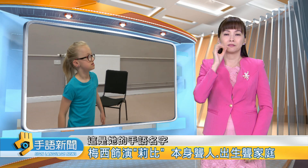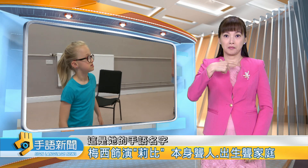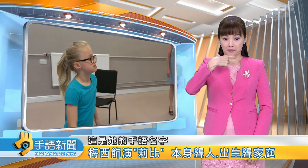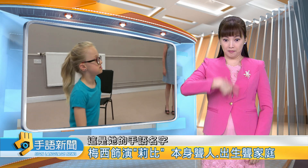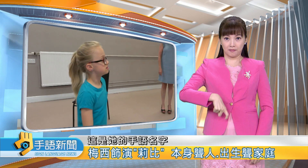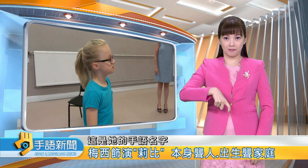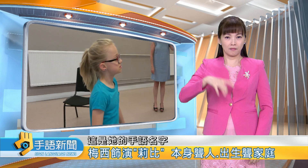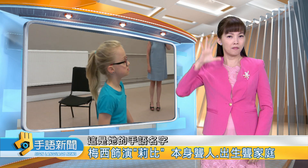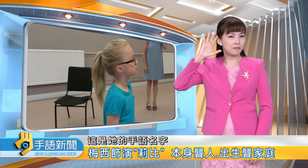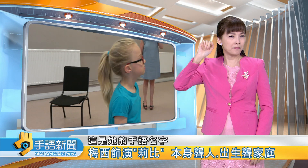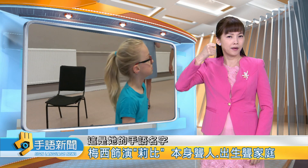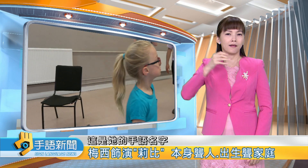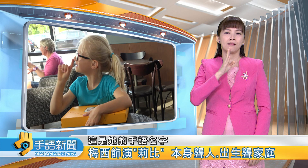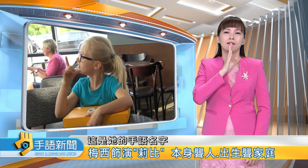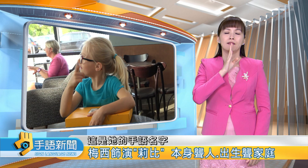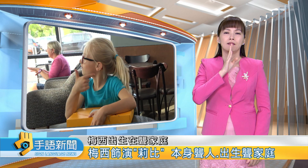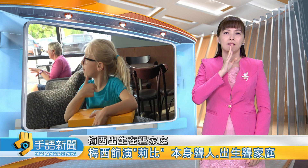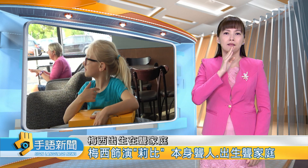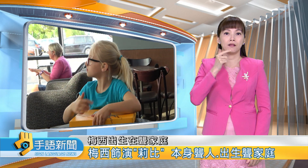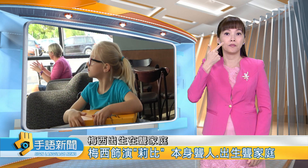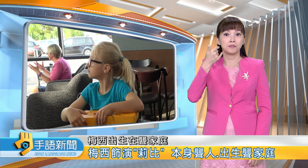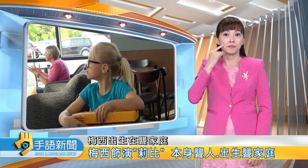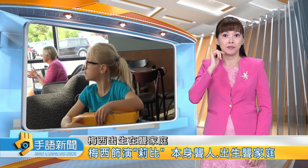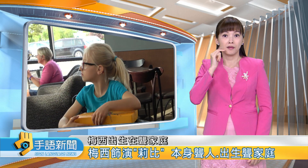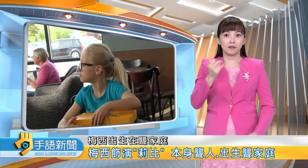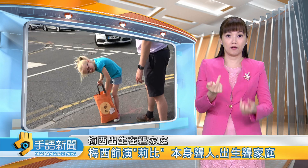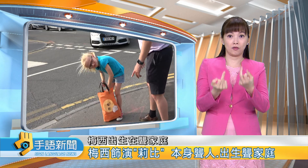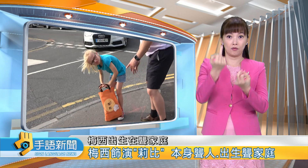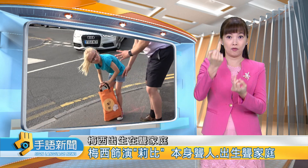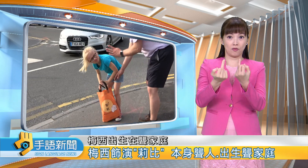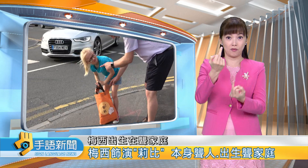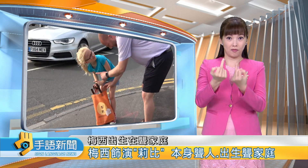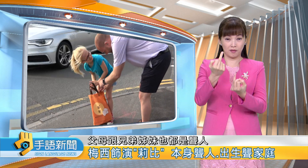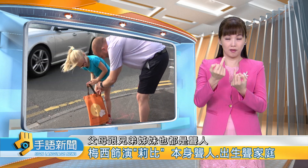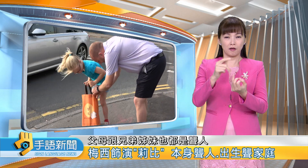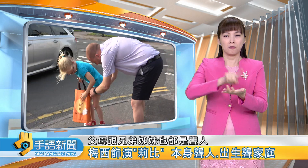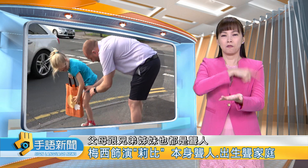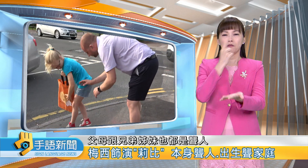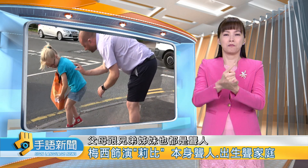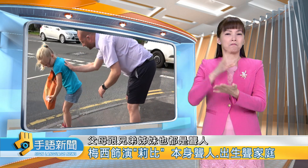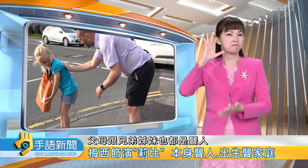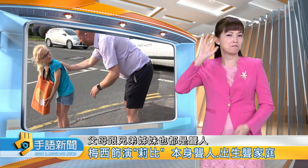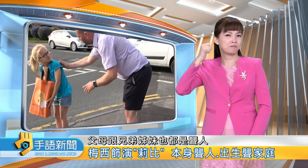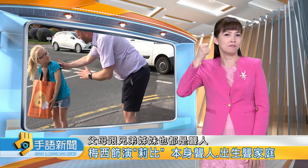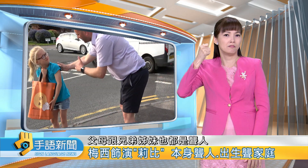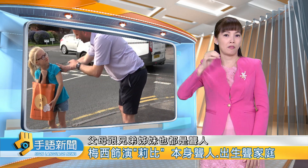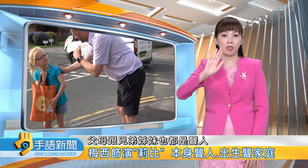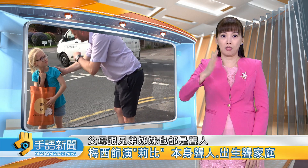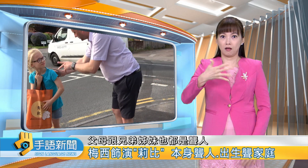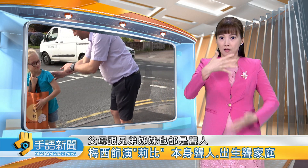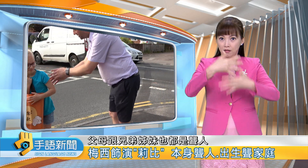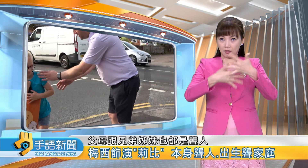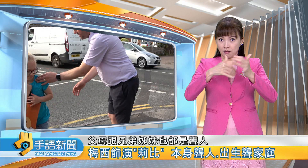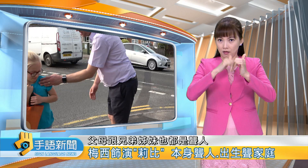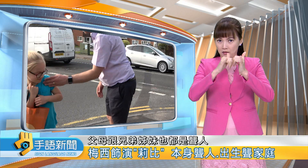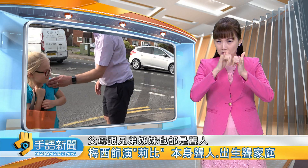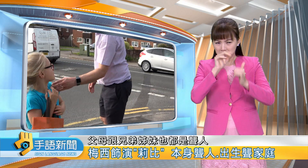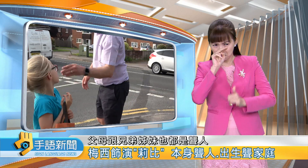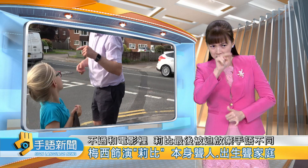字。梅西出生在聋家庭，父母跟兄弟姐妹也都是聋人。不过和电影